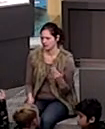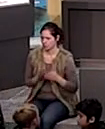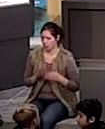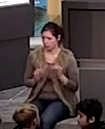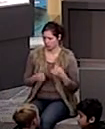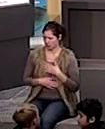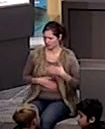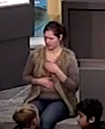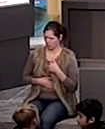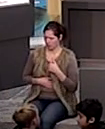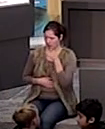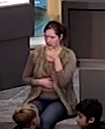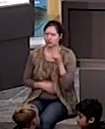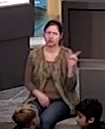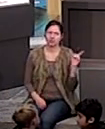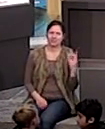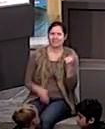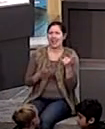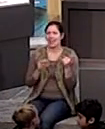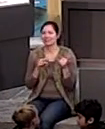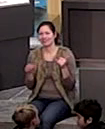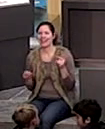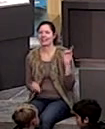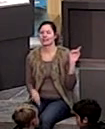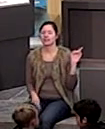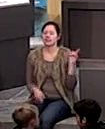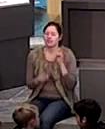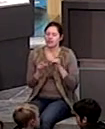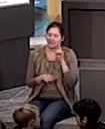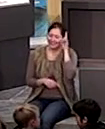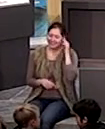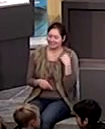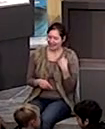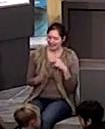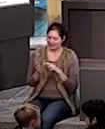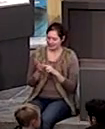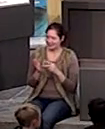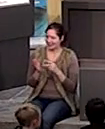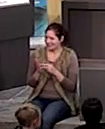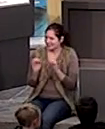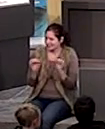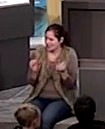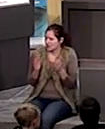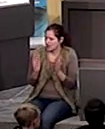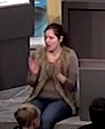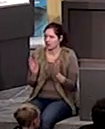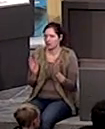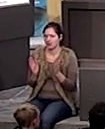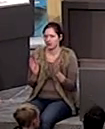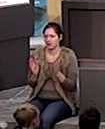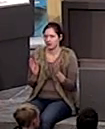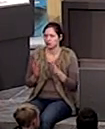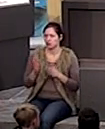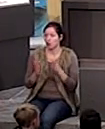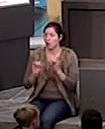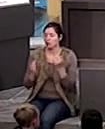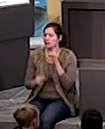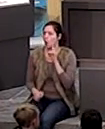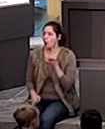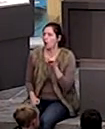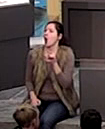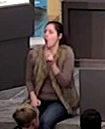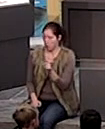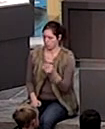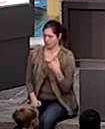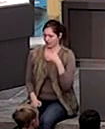en nee. Ik denk dat er de techniek er wel al zover is dat het bijvoorbeeld dat een robot kan horen van dit is